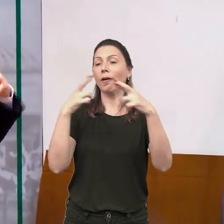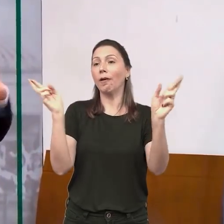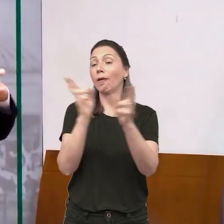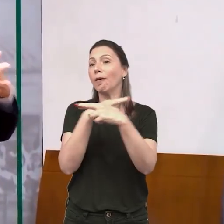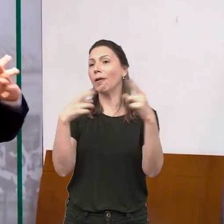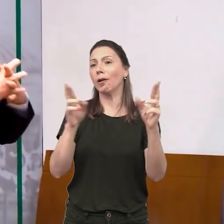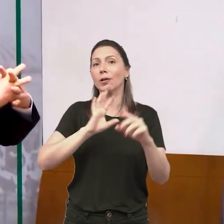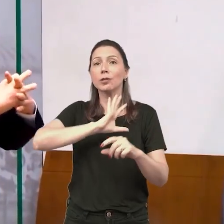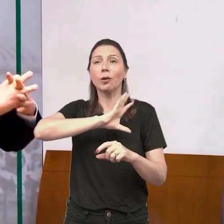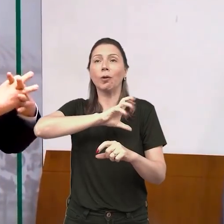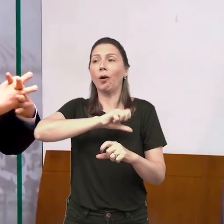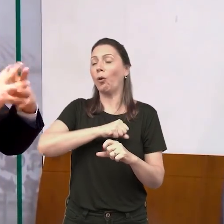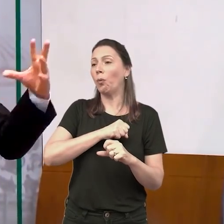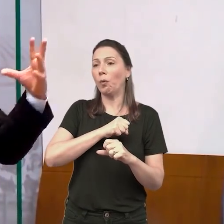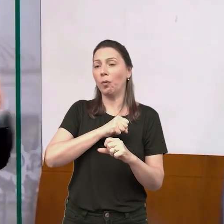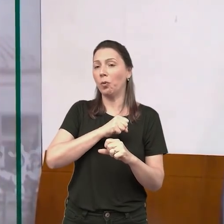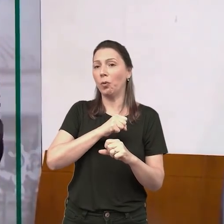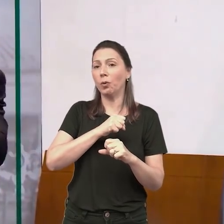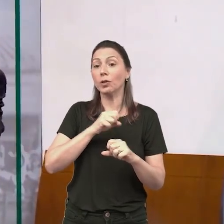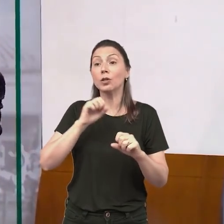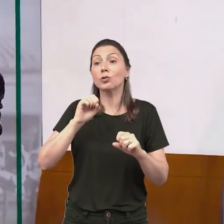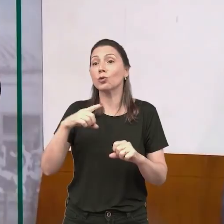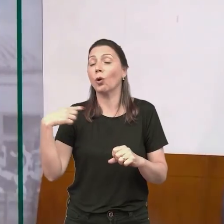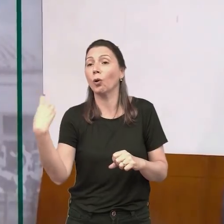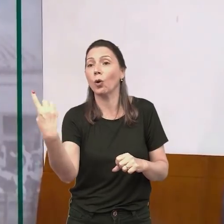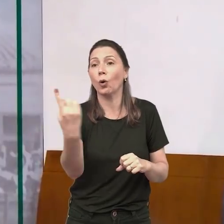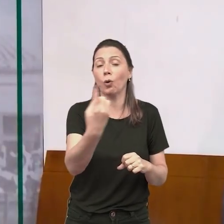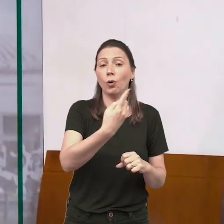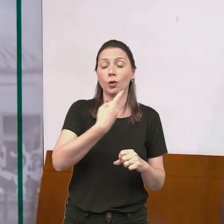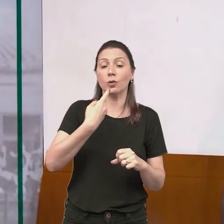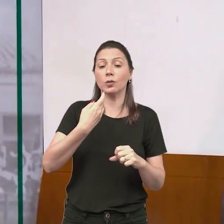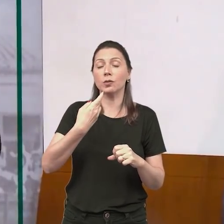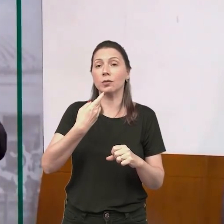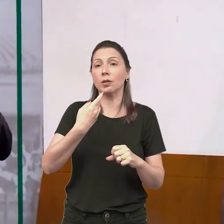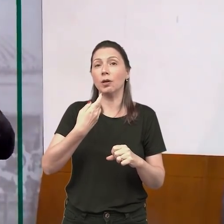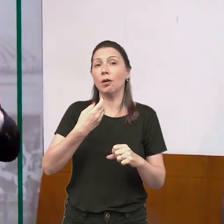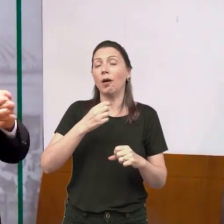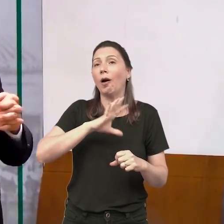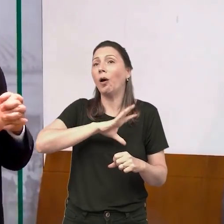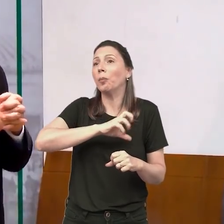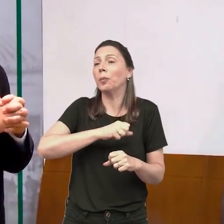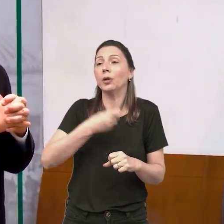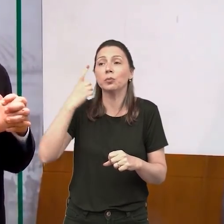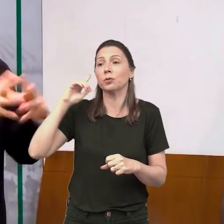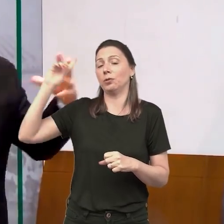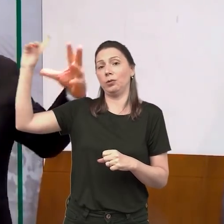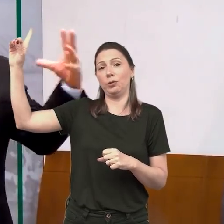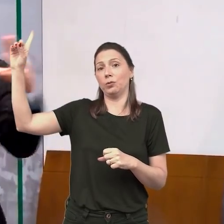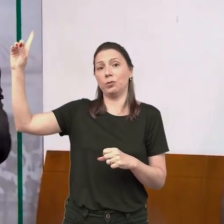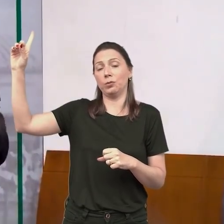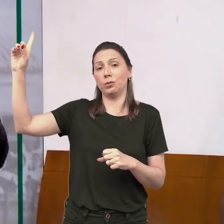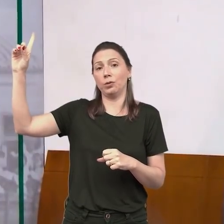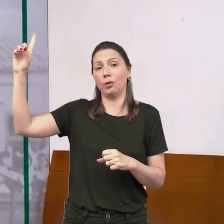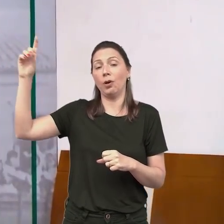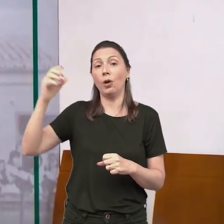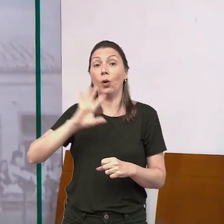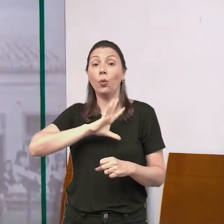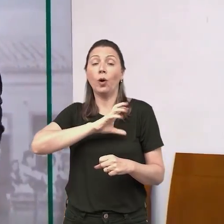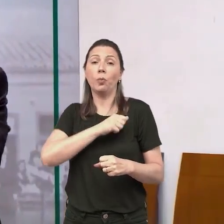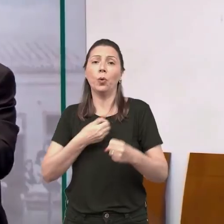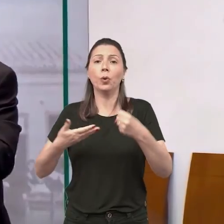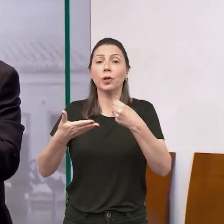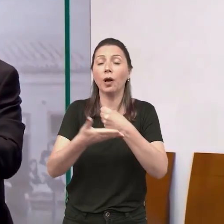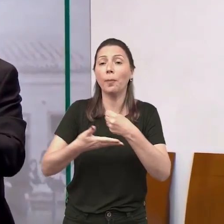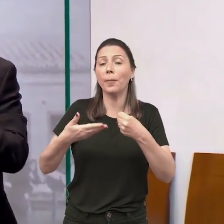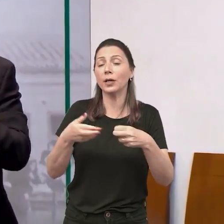amor, só nós temos isso. Só nós podemos responder afetivamente a Deus pelo amor. E o amor é a base do